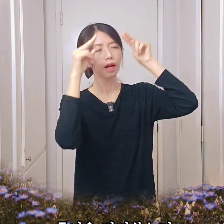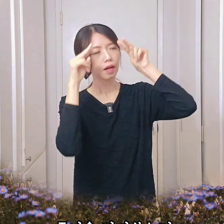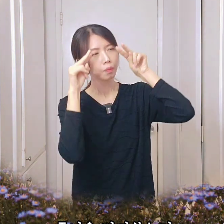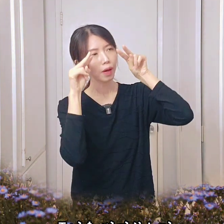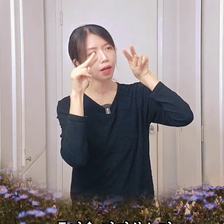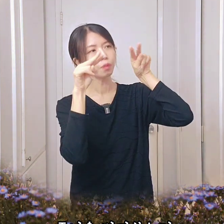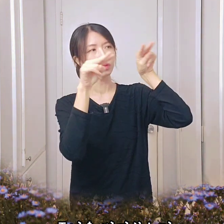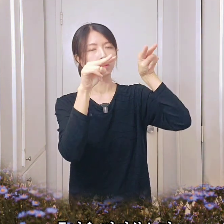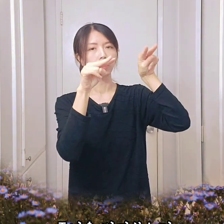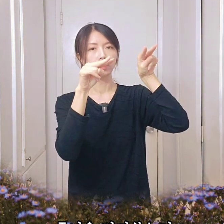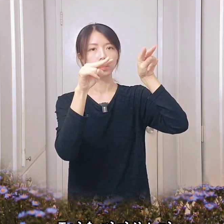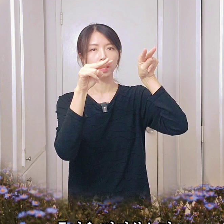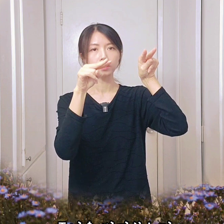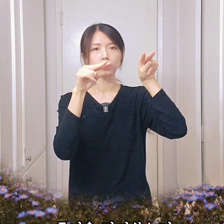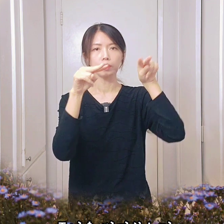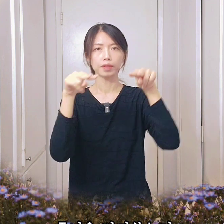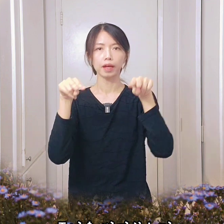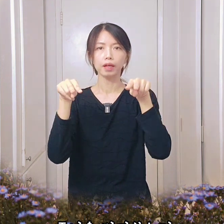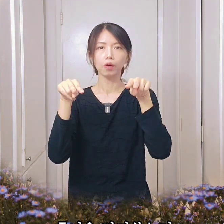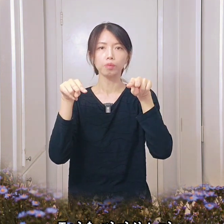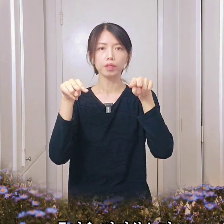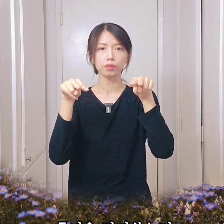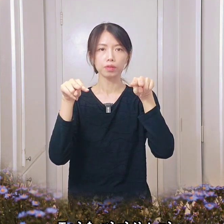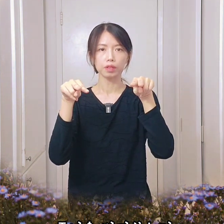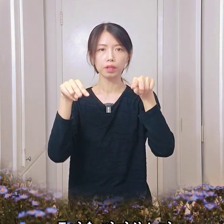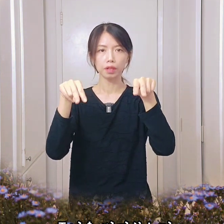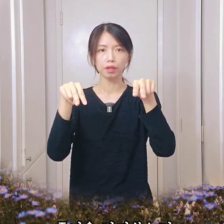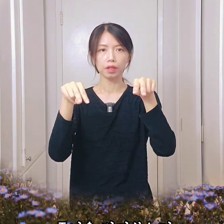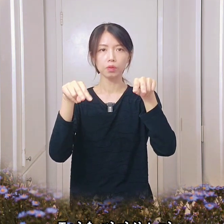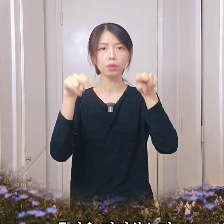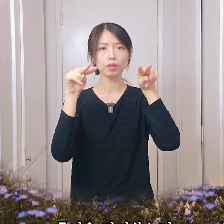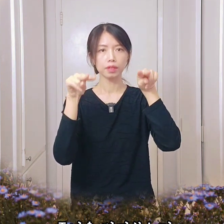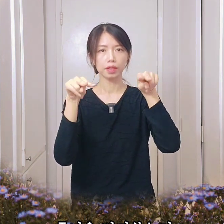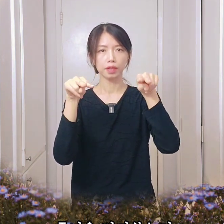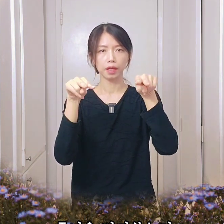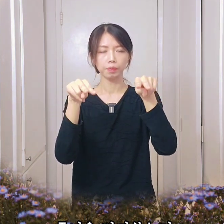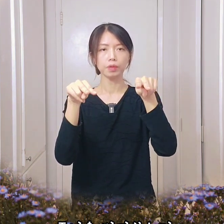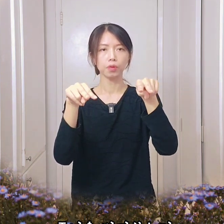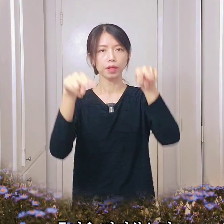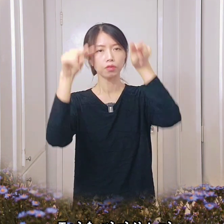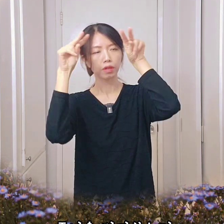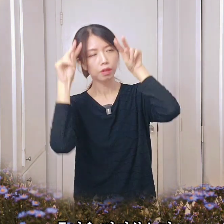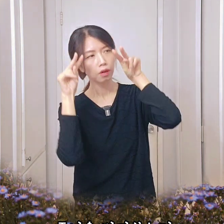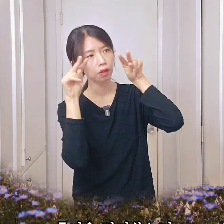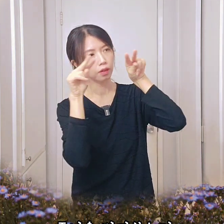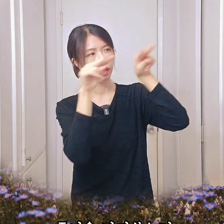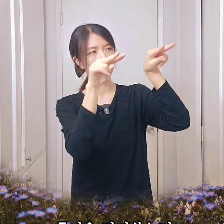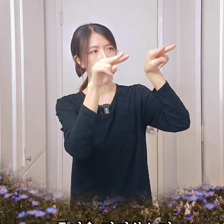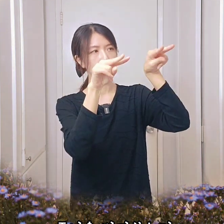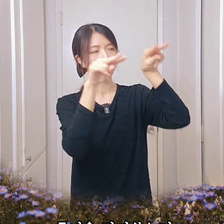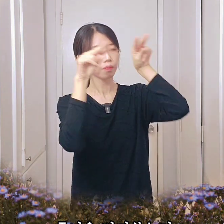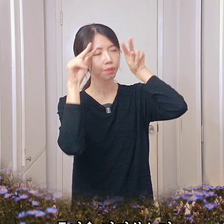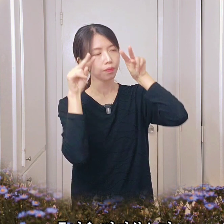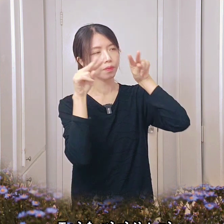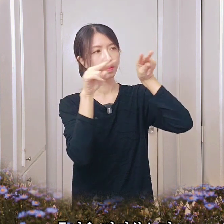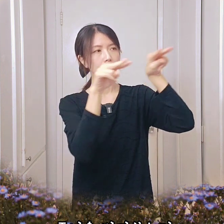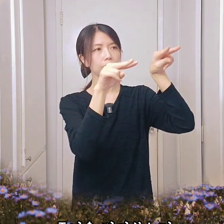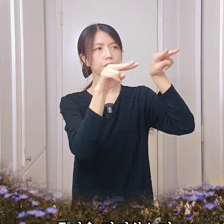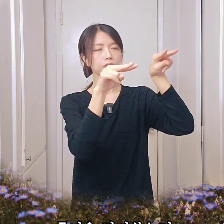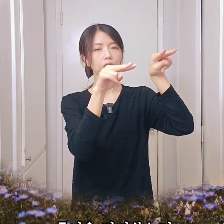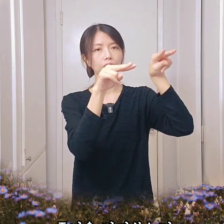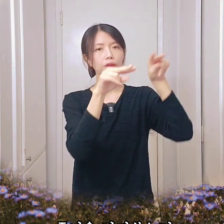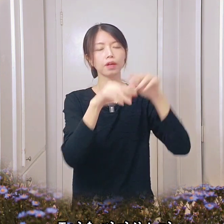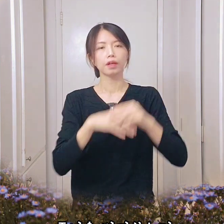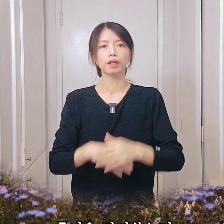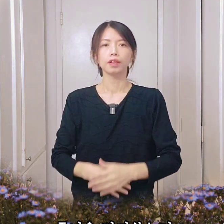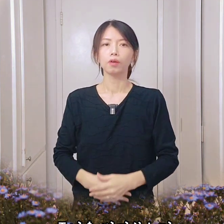주님을 바라보는 것 이렇게 하셔도 됩니다. 검지중지를 이렇게 손끝이 앞을 보이게 해주셔서 이렇게